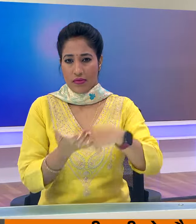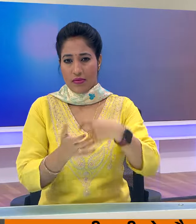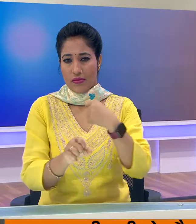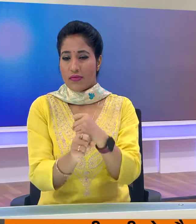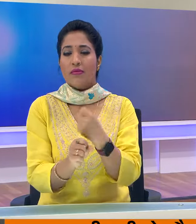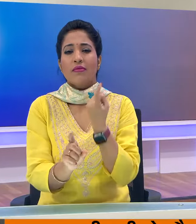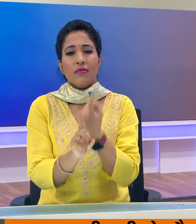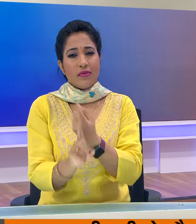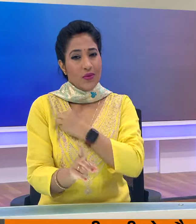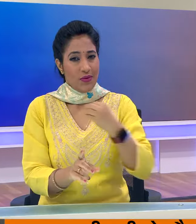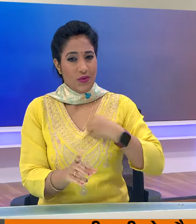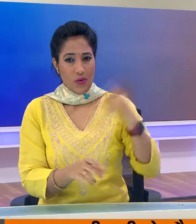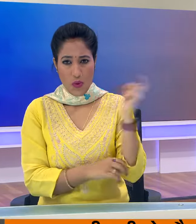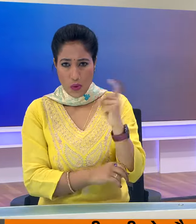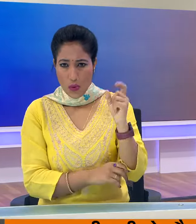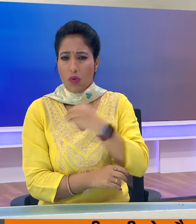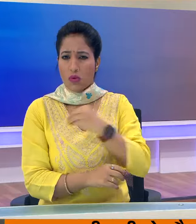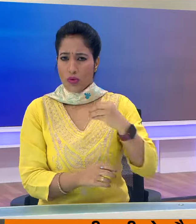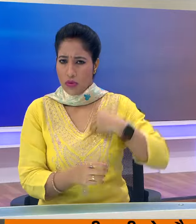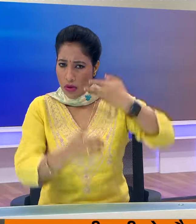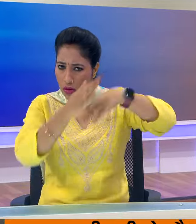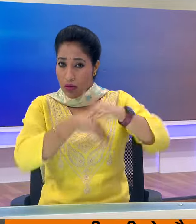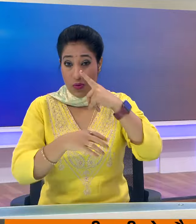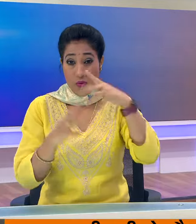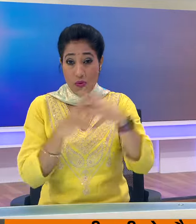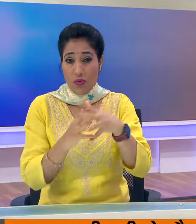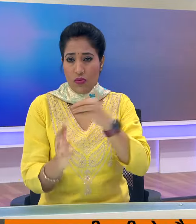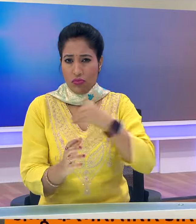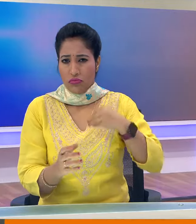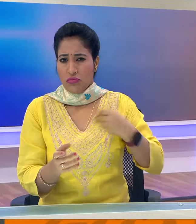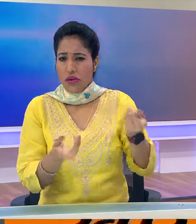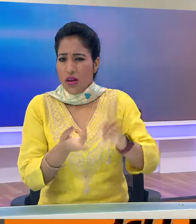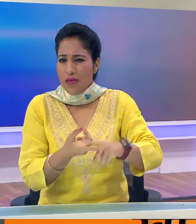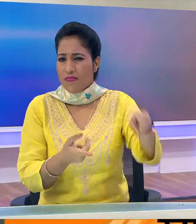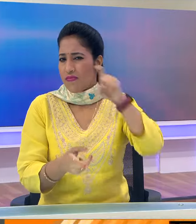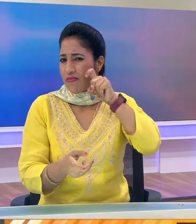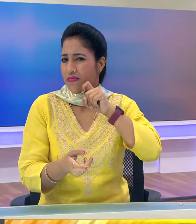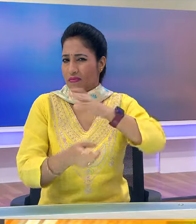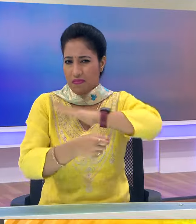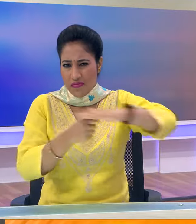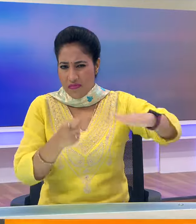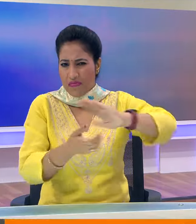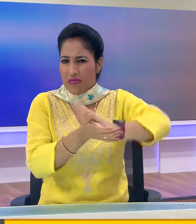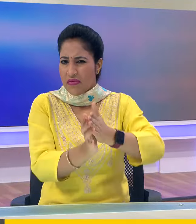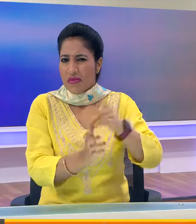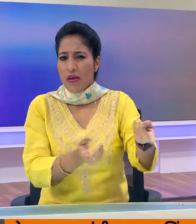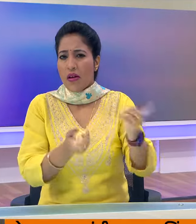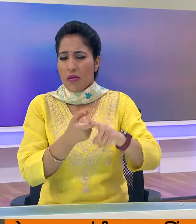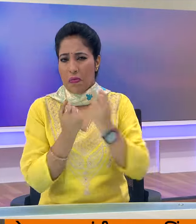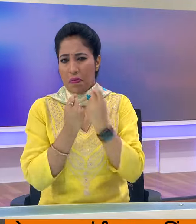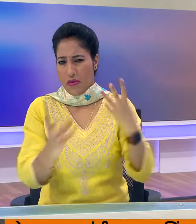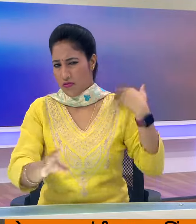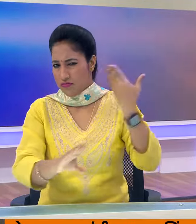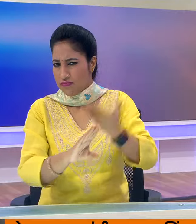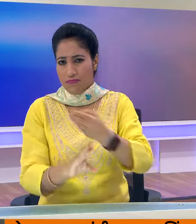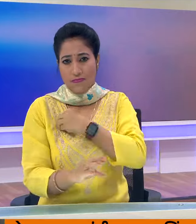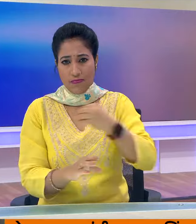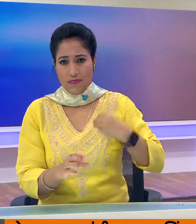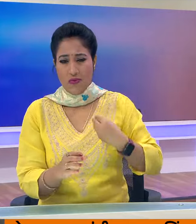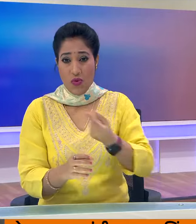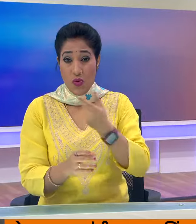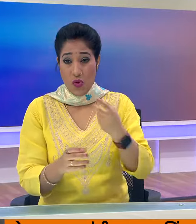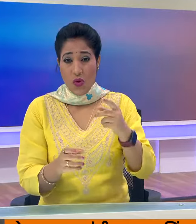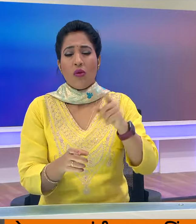आरजीकर मेडिकल कॉलेज एवं अस्पताल में महिला डॉक्टर के साथ हुए बलात्कार हत्या के मामले में कई दिनों से डॉक्टर्स और